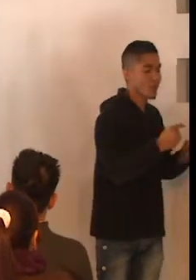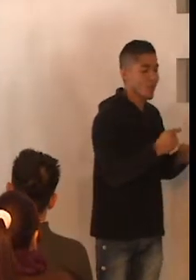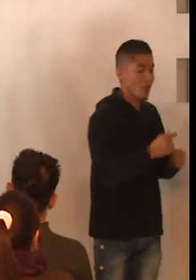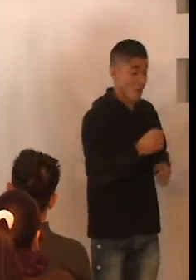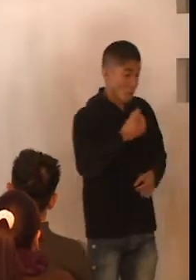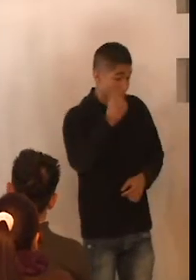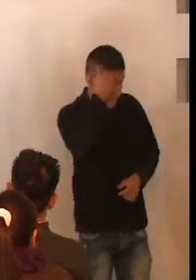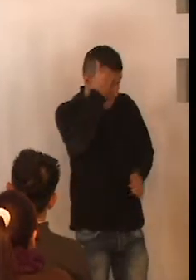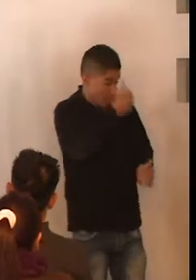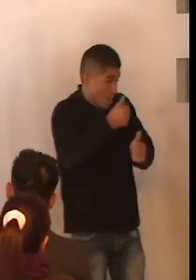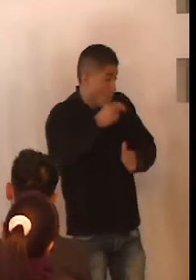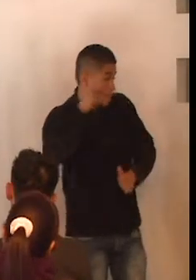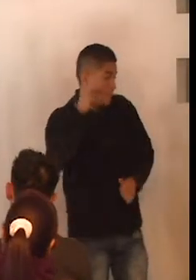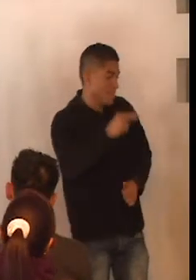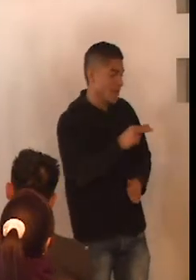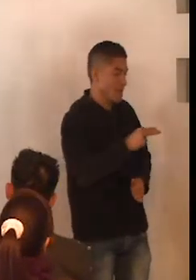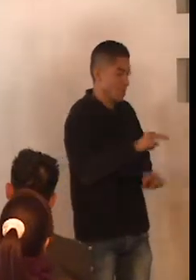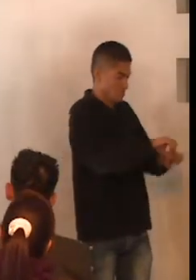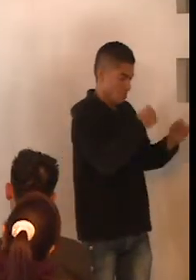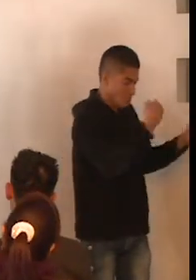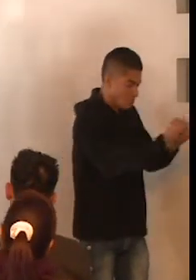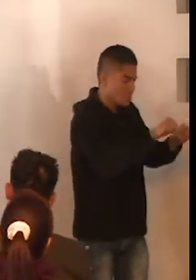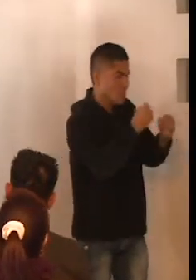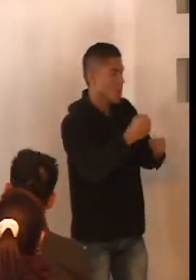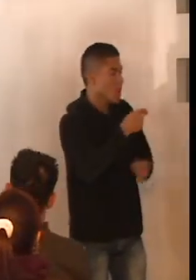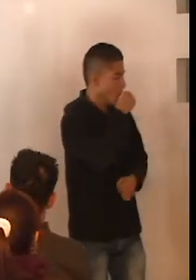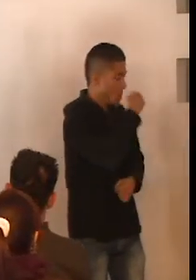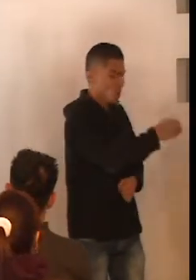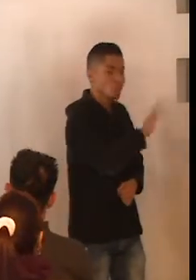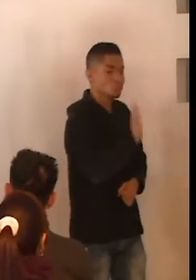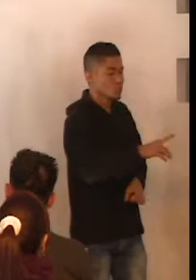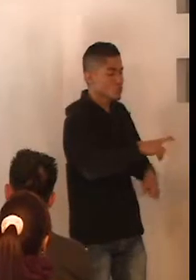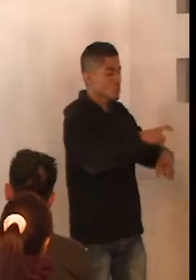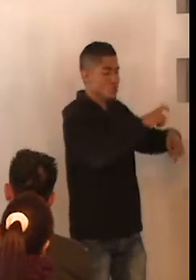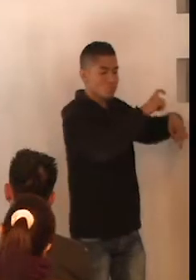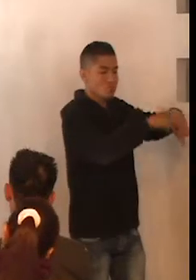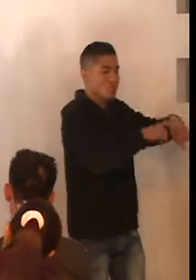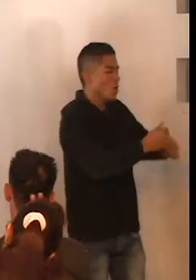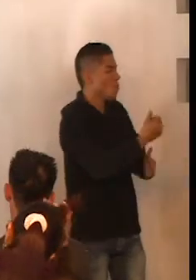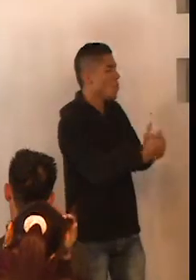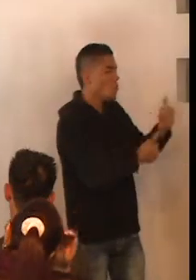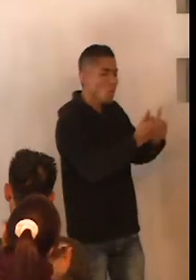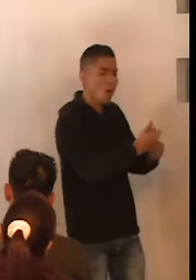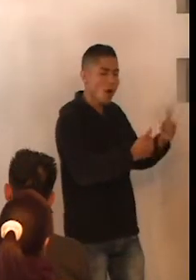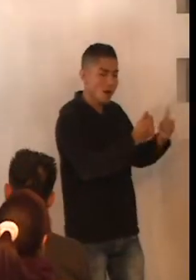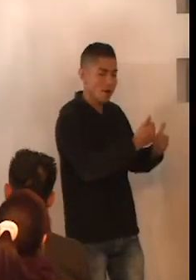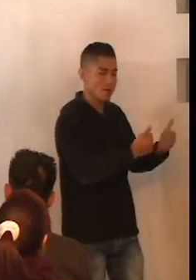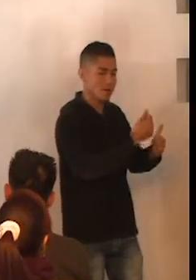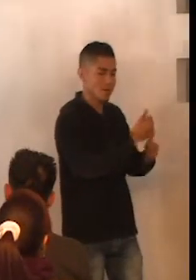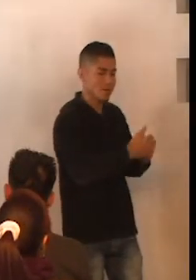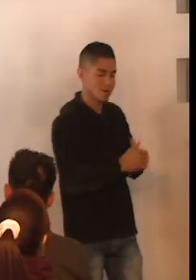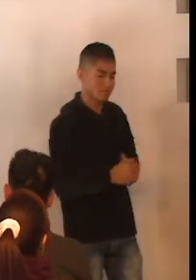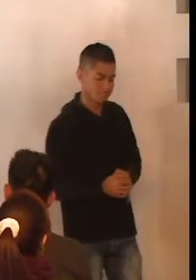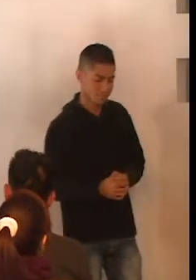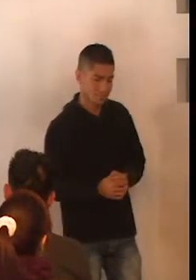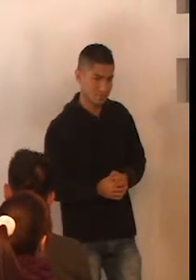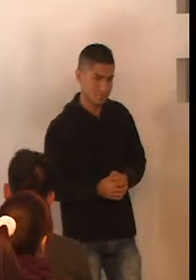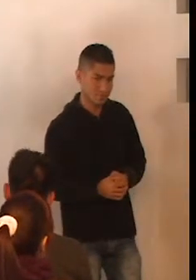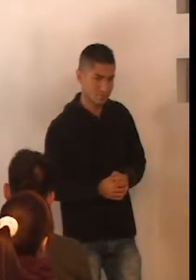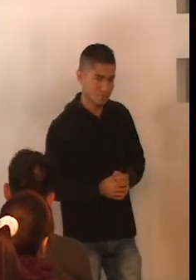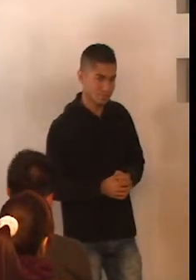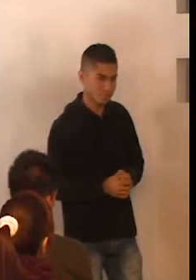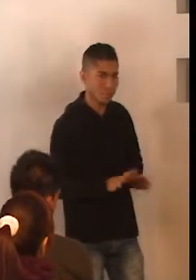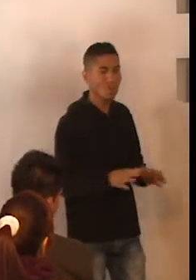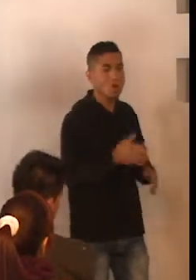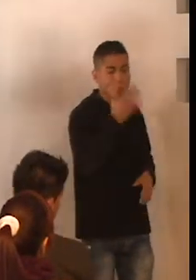pues empezaron a diseñar ambientes de aprendizaje. Entonces nosotros ya no era, digámoslo, la presentación